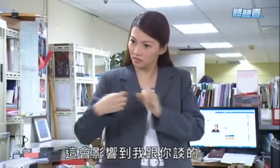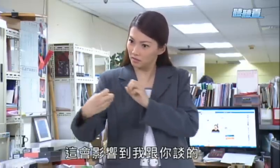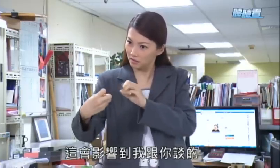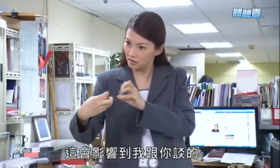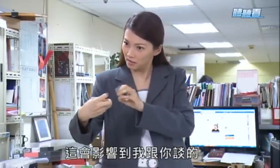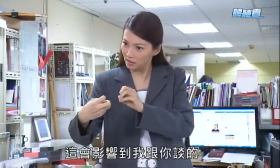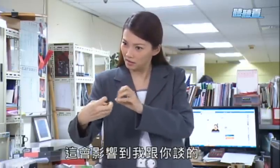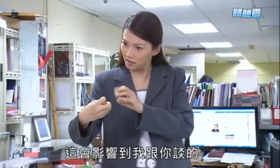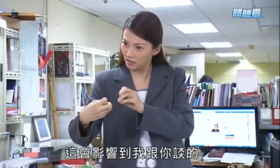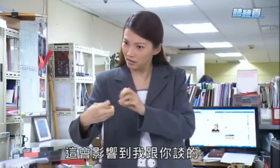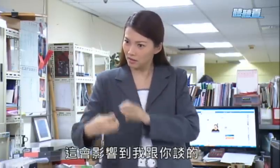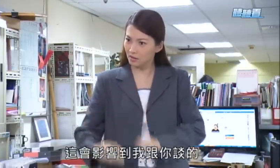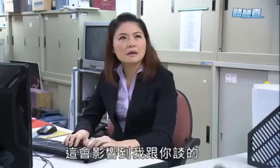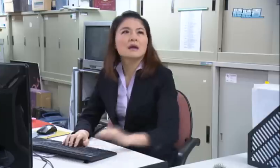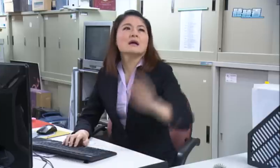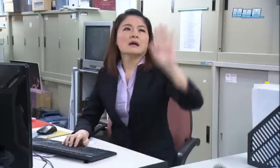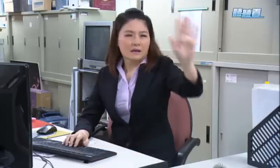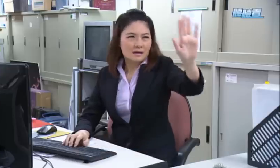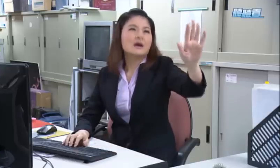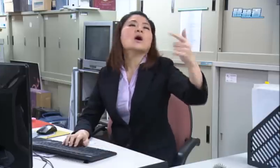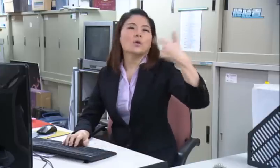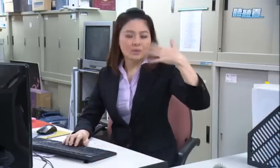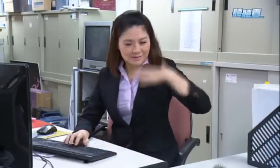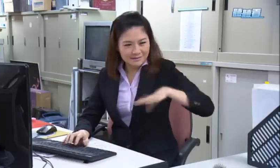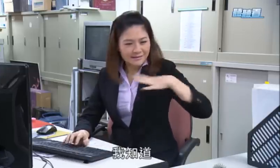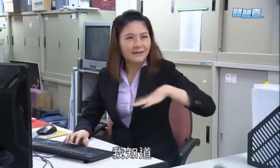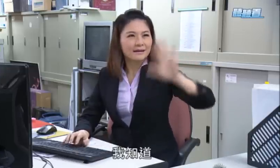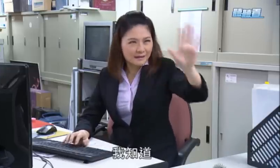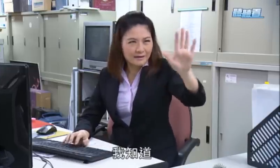到我跟你谈的。哎呀，我知道。